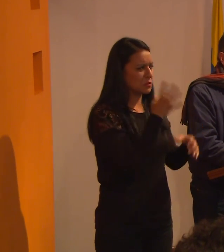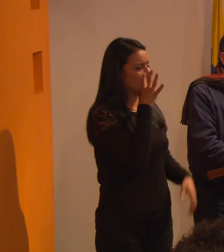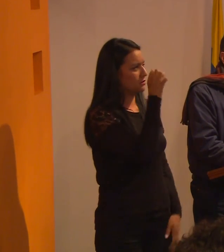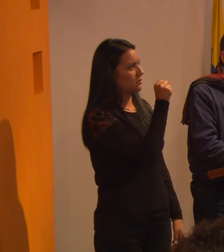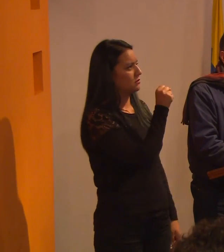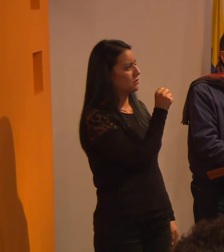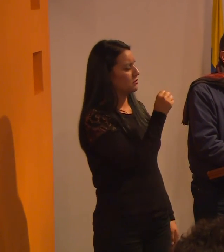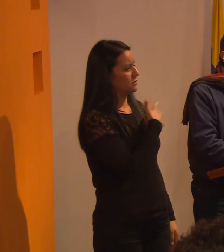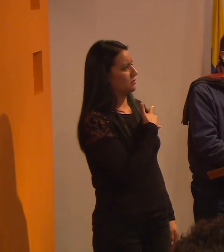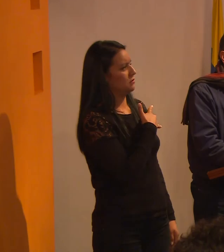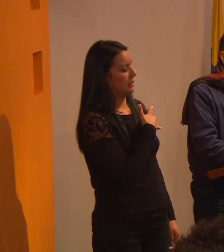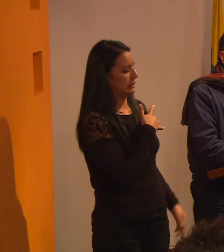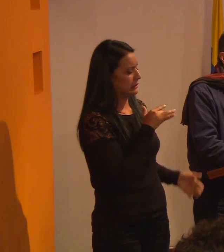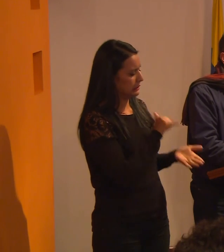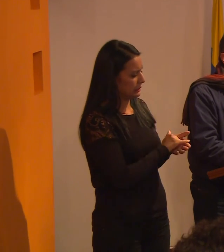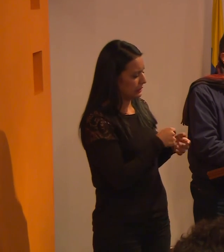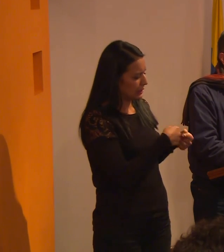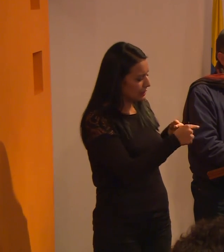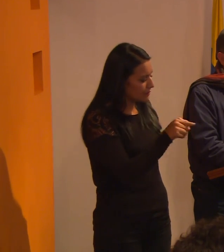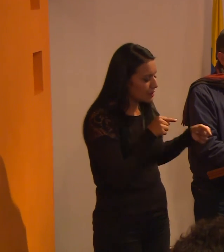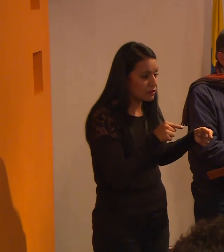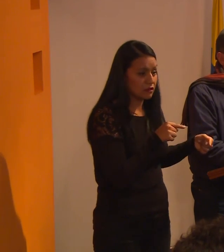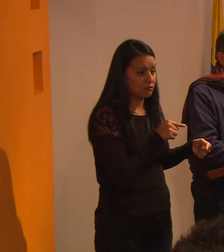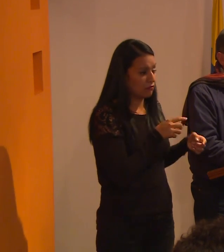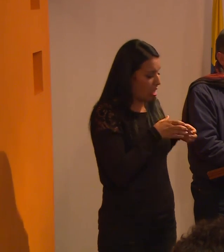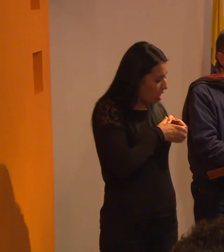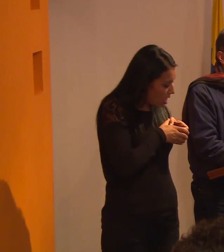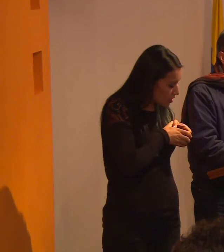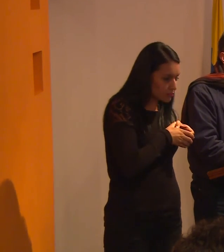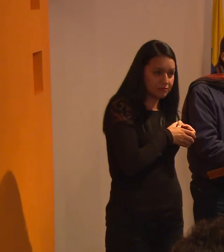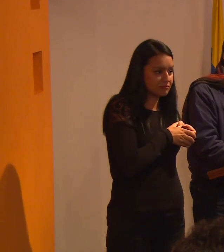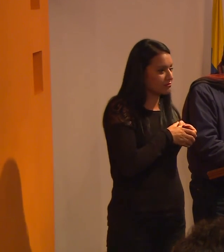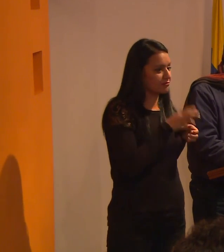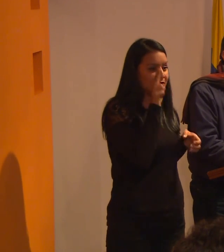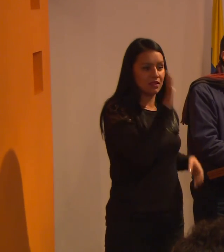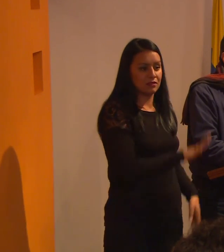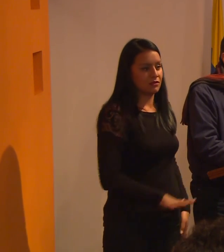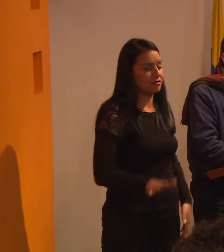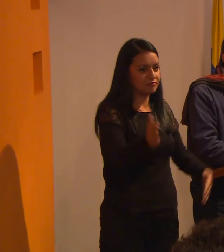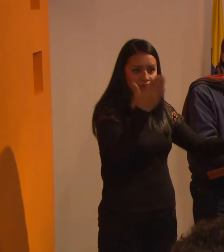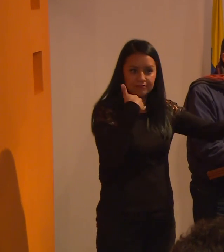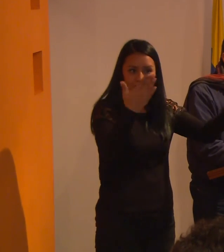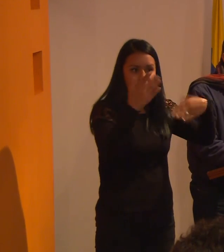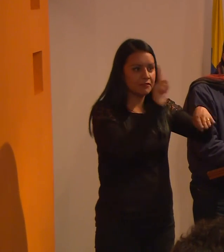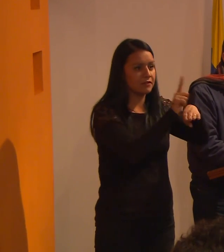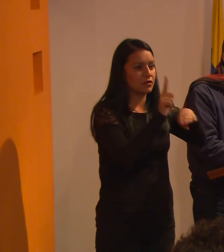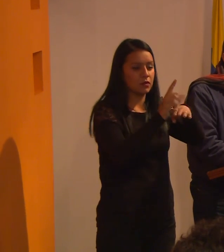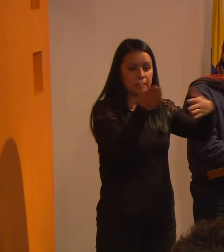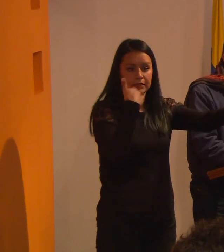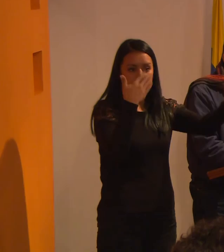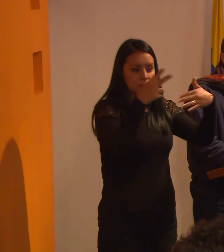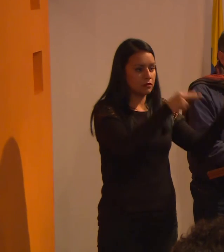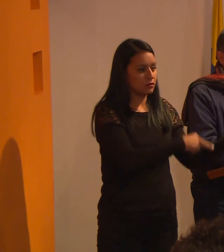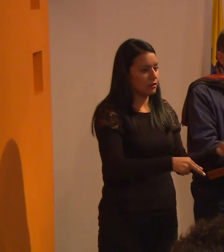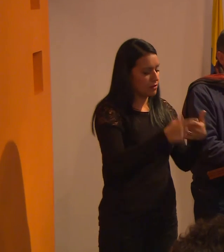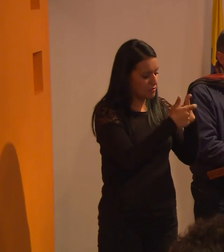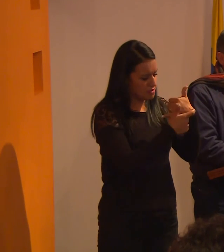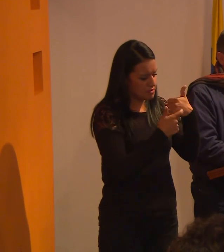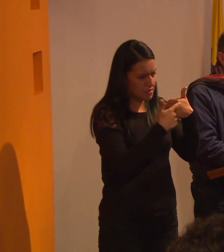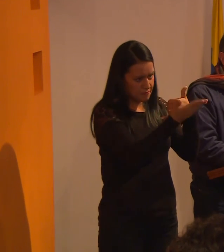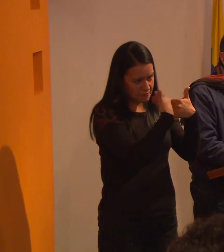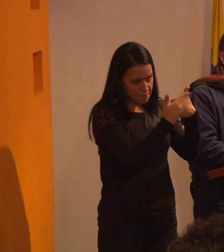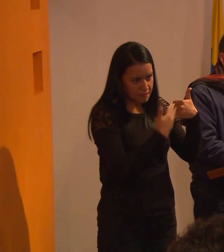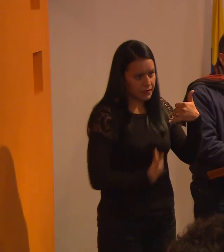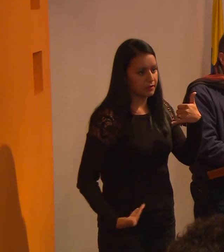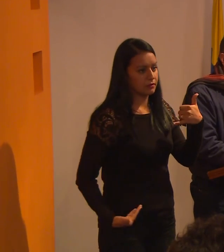cuenta de que este debate es nacional y convocar a las facultades de educación de este país